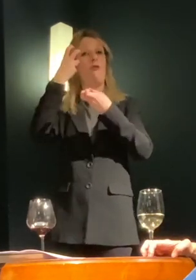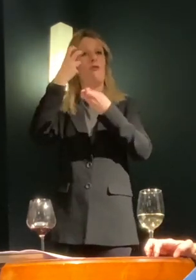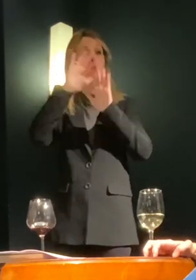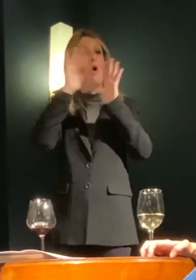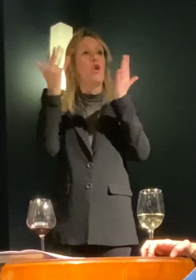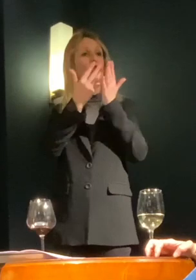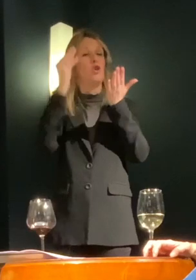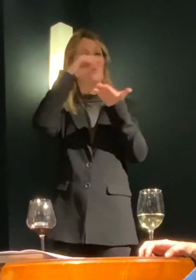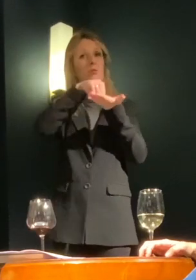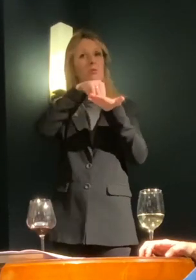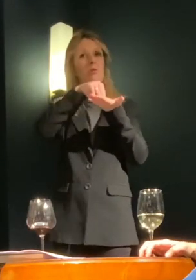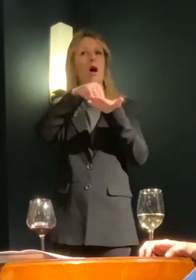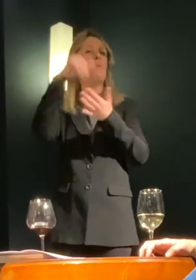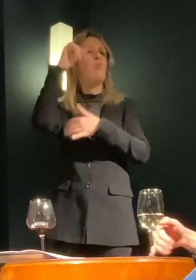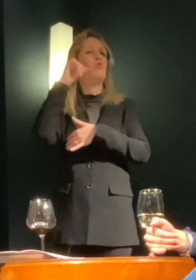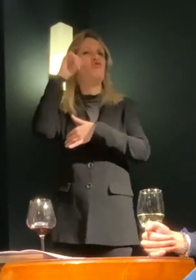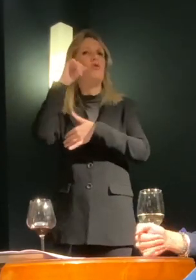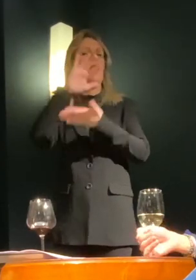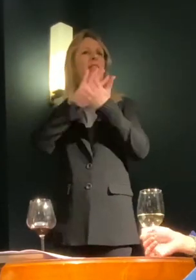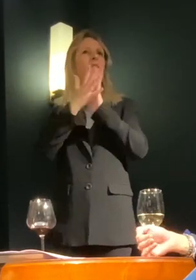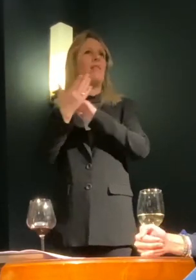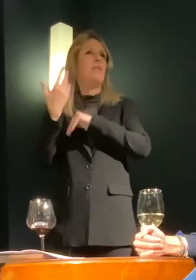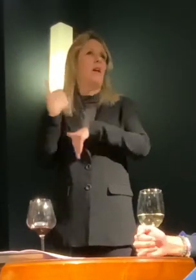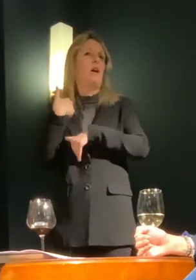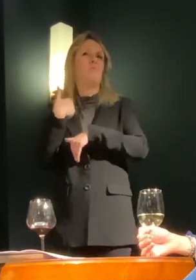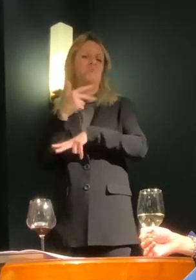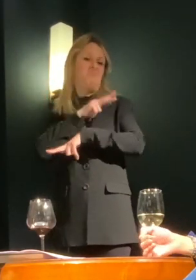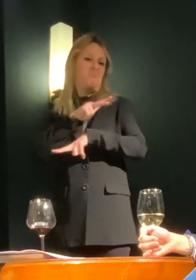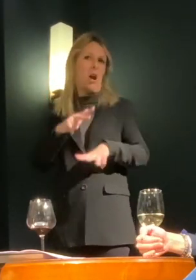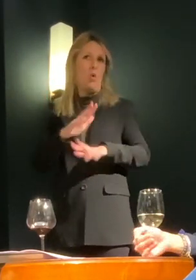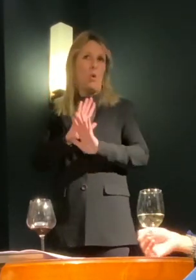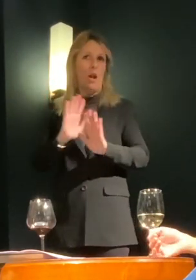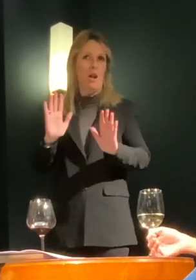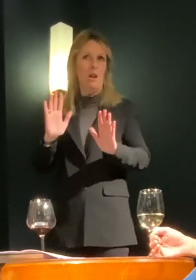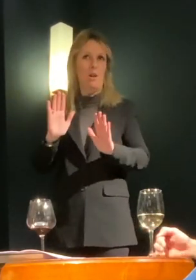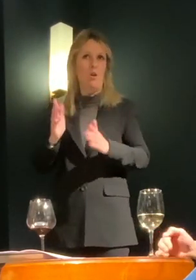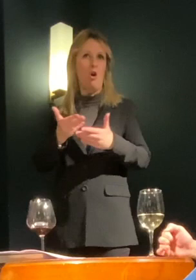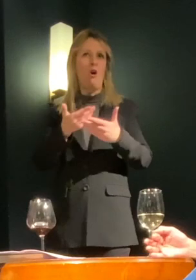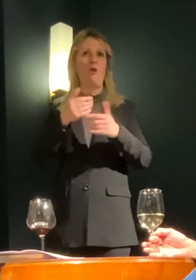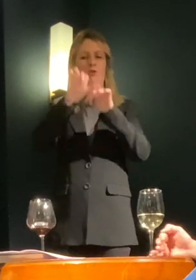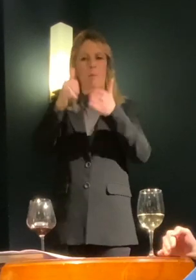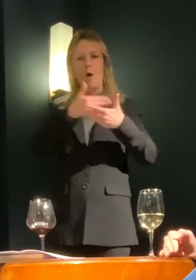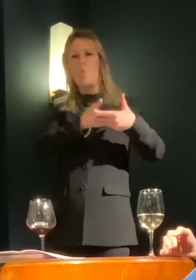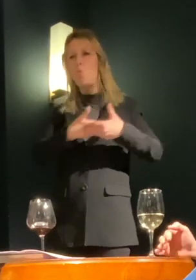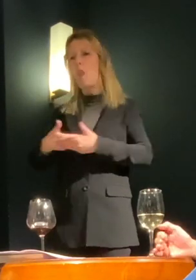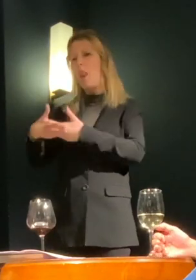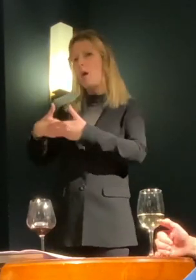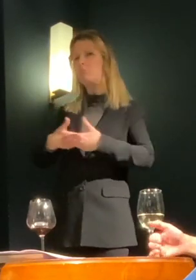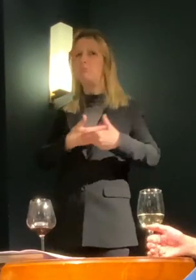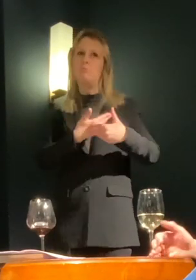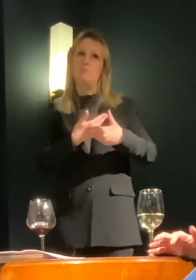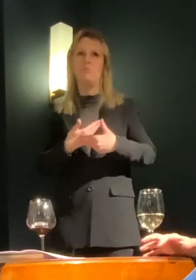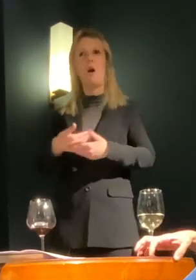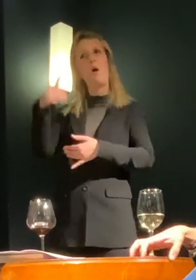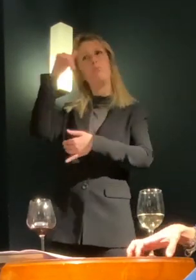comunque una zona di comfort, perché alla fine ti costruisci una tua culla che poi magari è reale, che è immaginaria, che è fatta